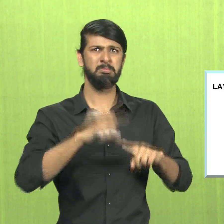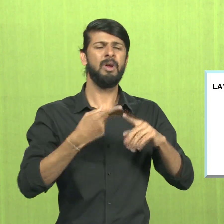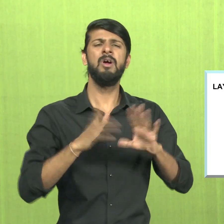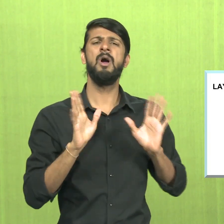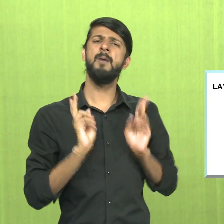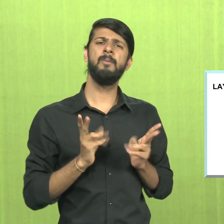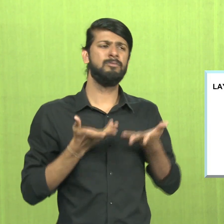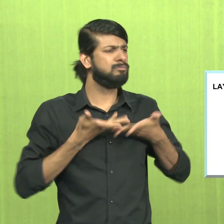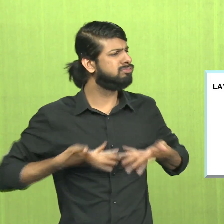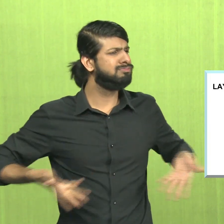ओं